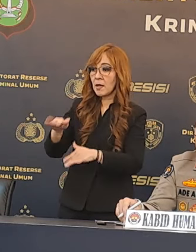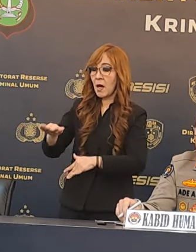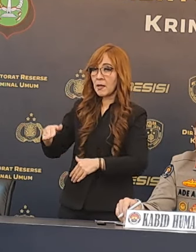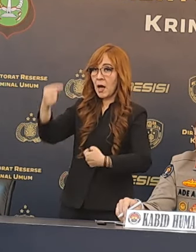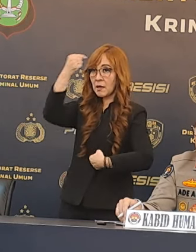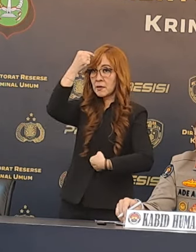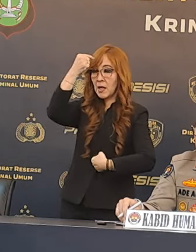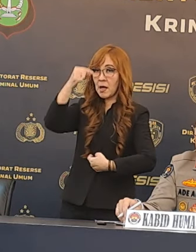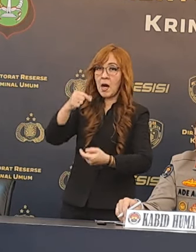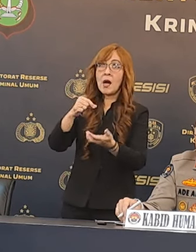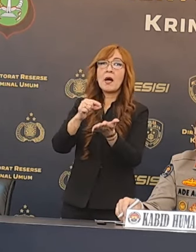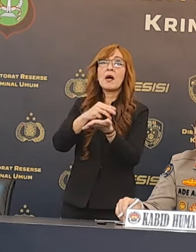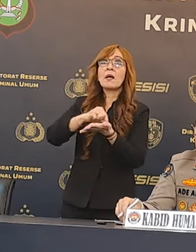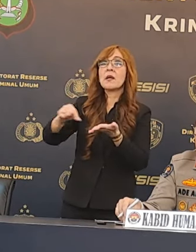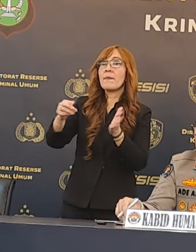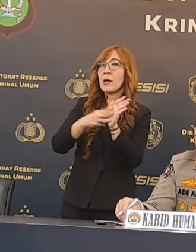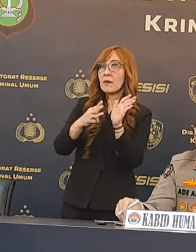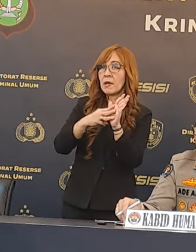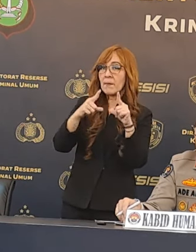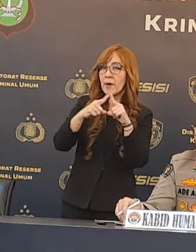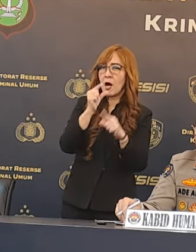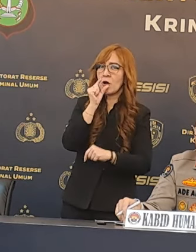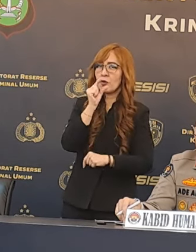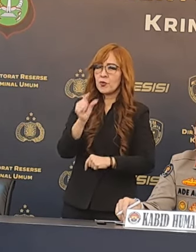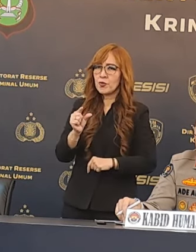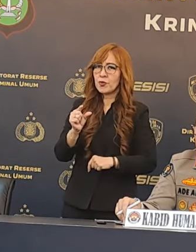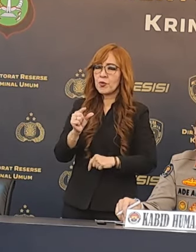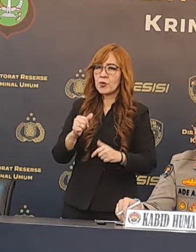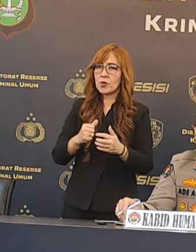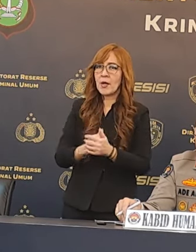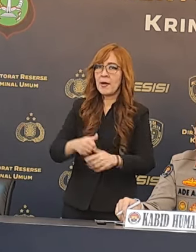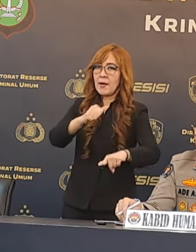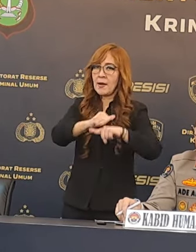tersangka MMA untuk melakukan pemanasan.